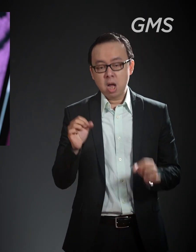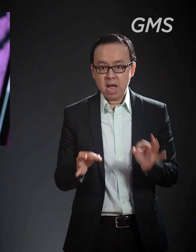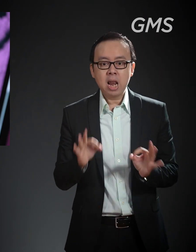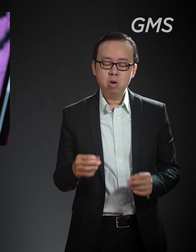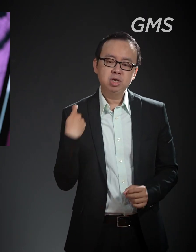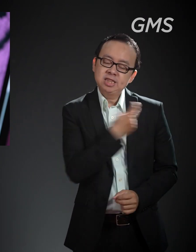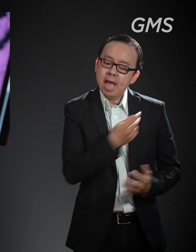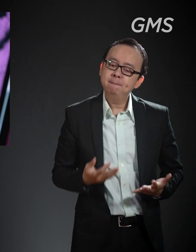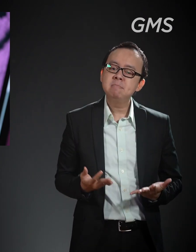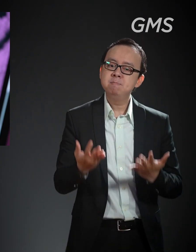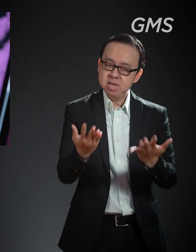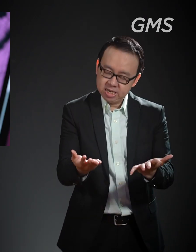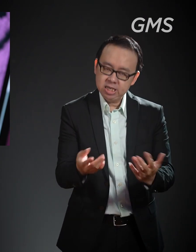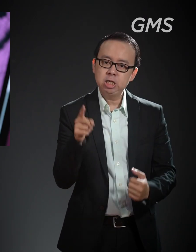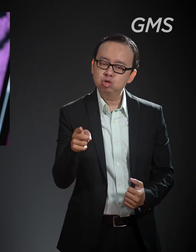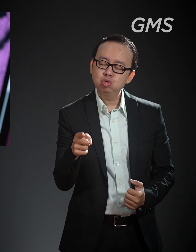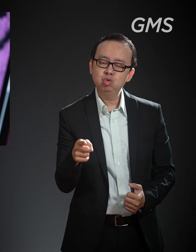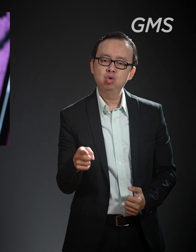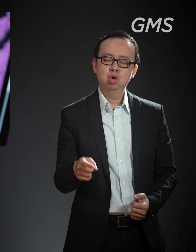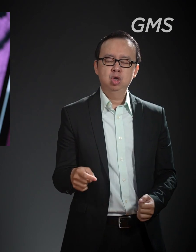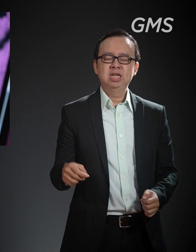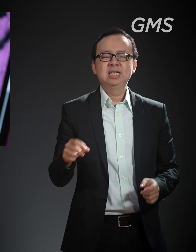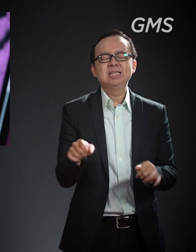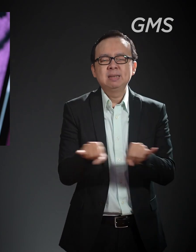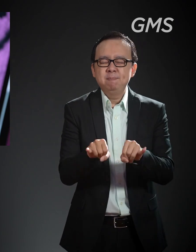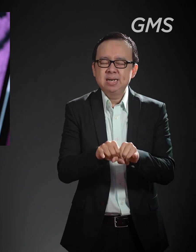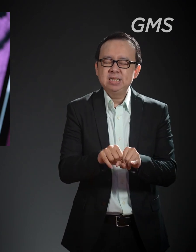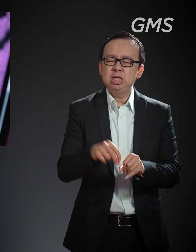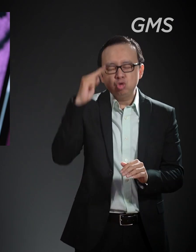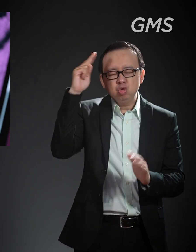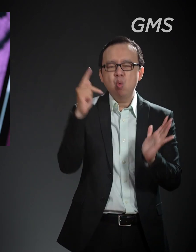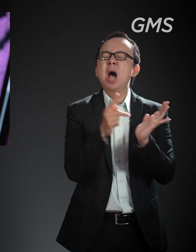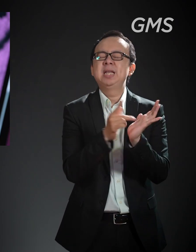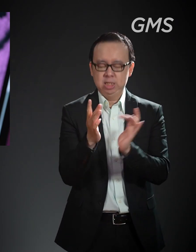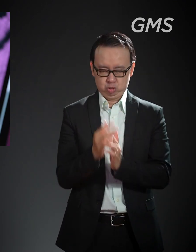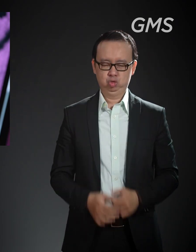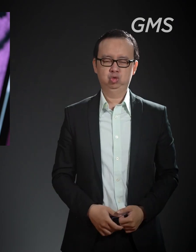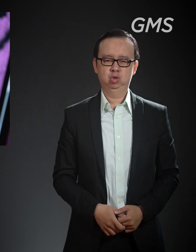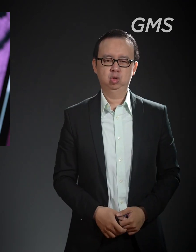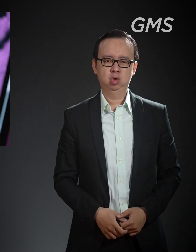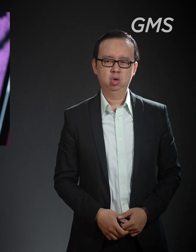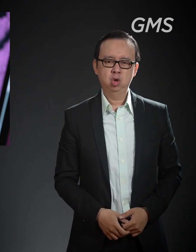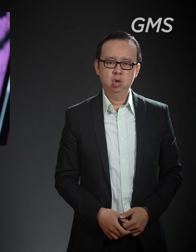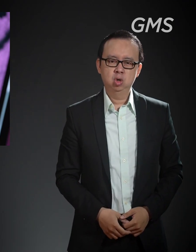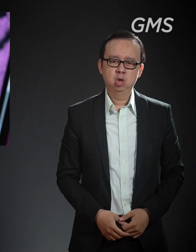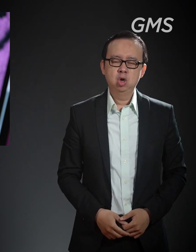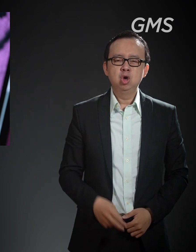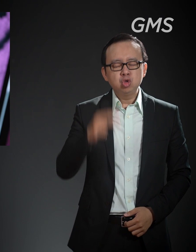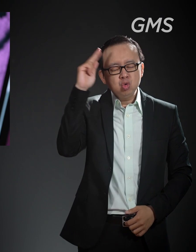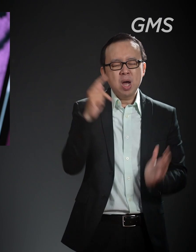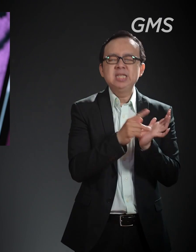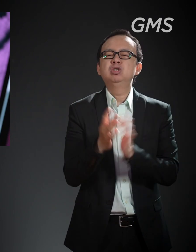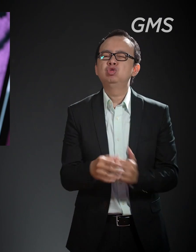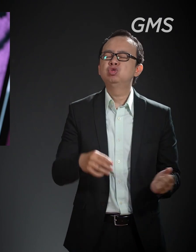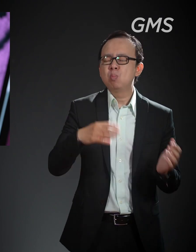kepada kita. Yesus mati untuk kita ketika kita masih berdosa. Tidak ada jaminan atau garansi bahwa kita akan mengasihi dia kembali.